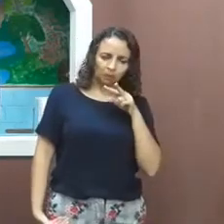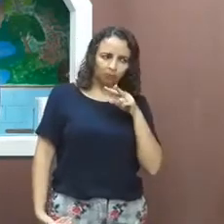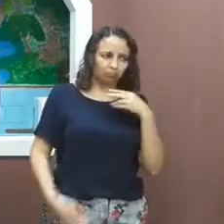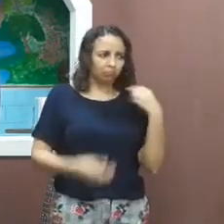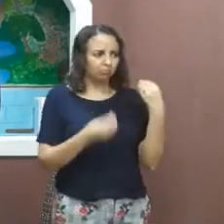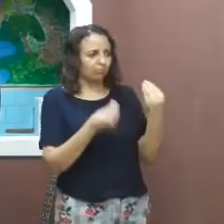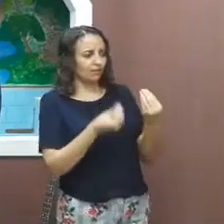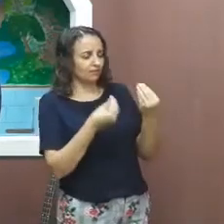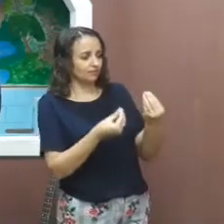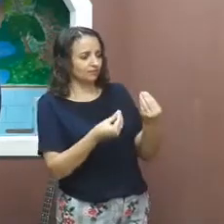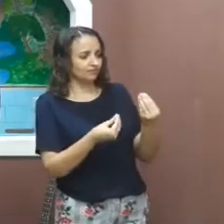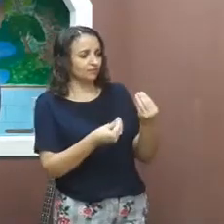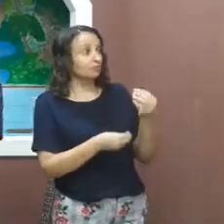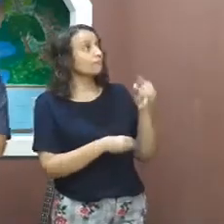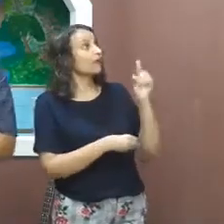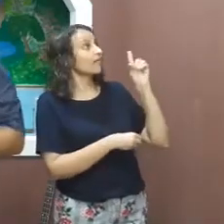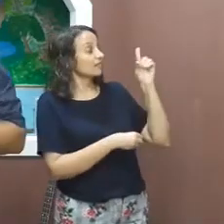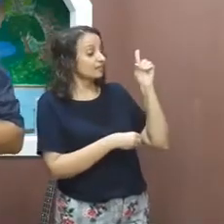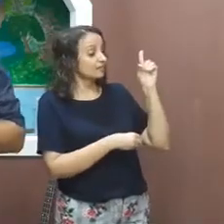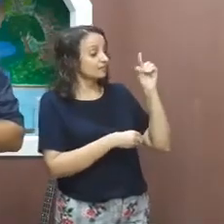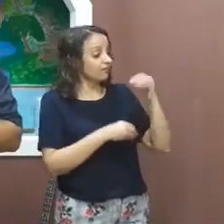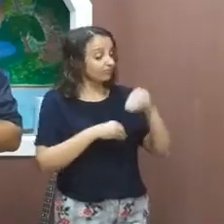Se Deus veste a erva do campo